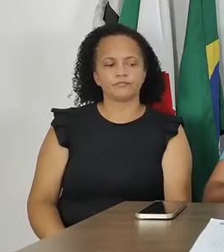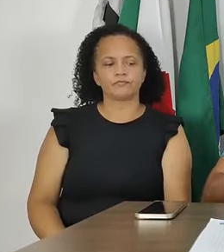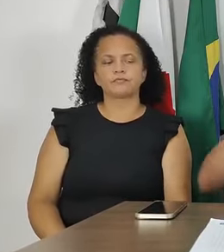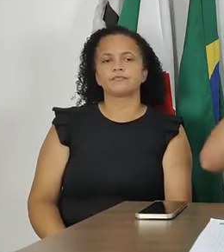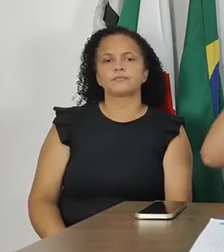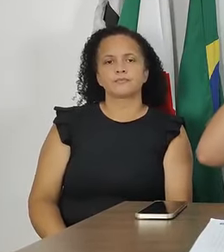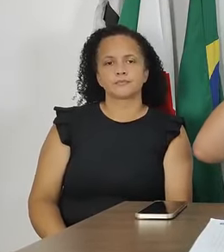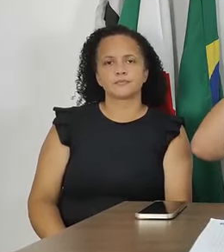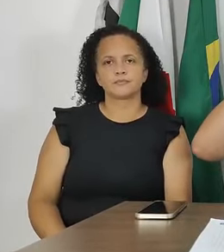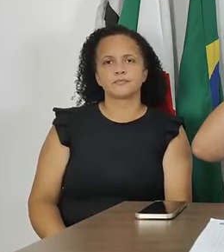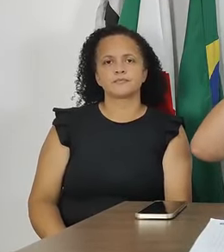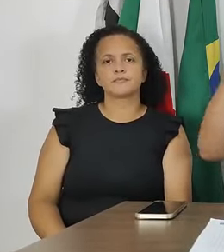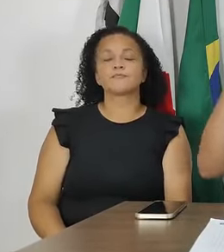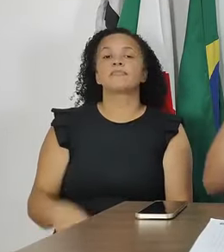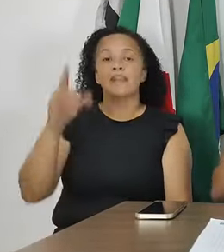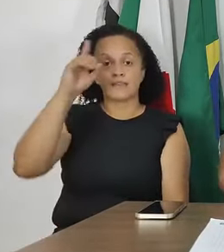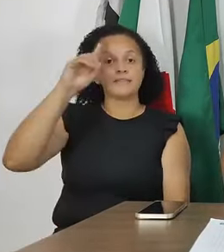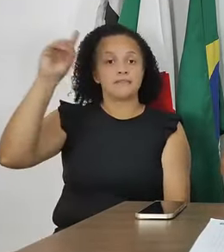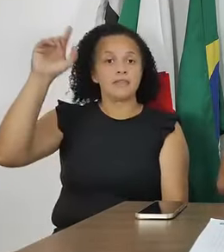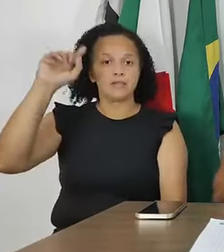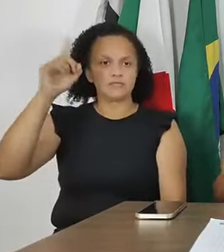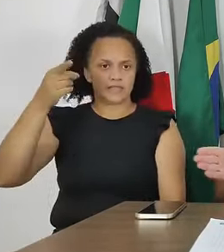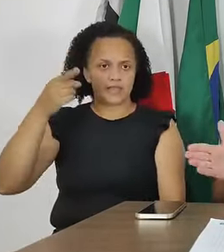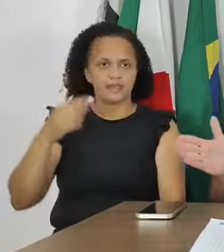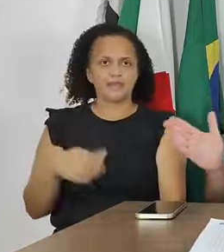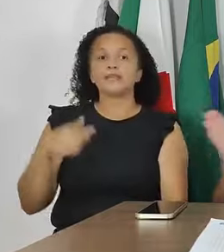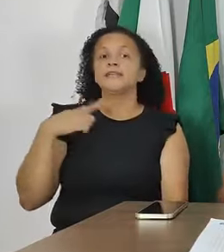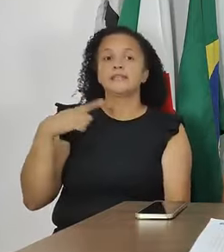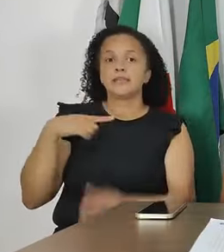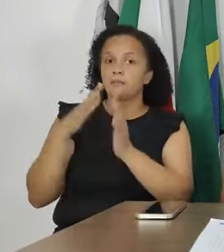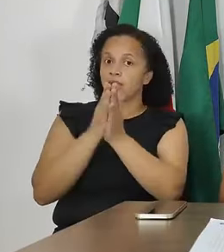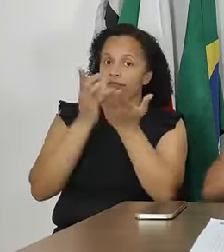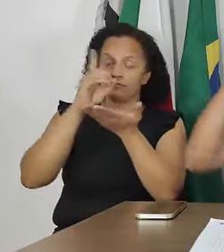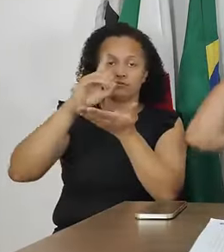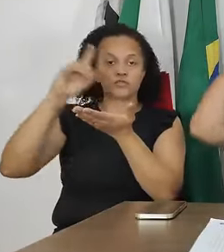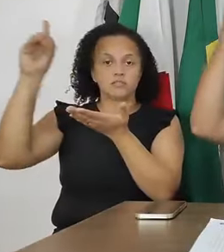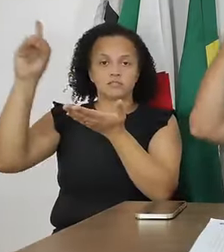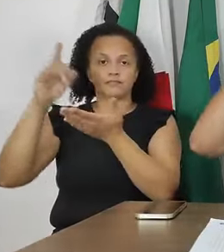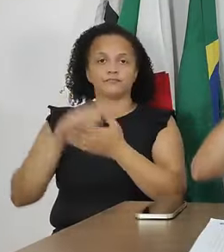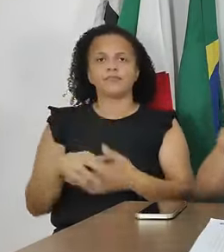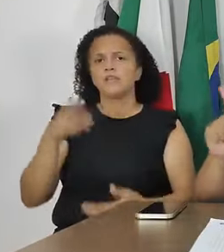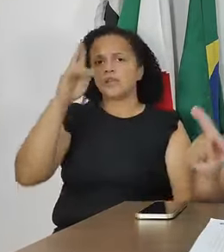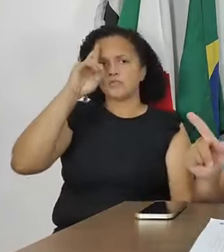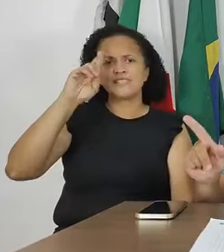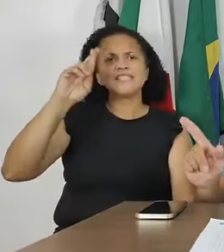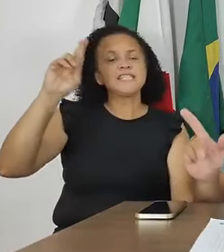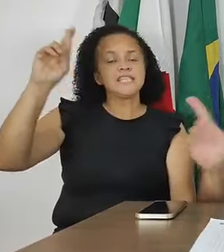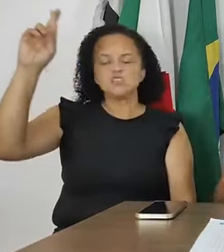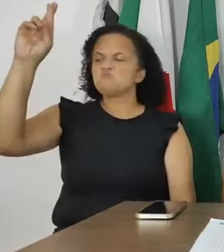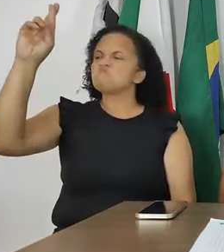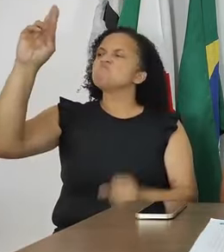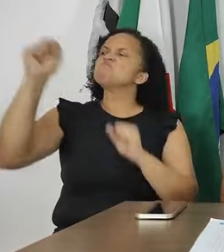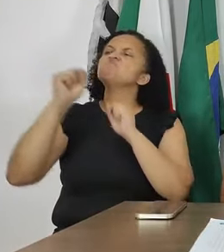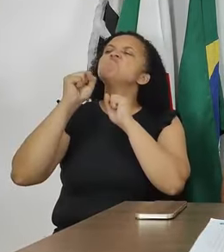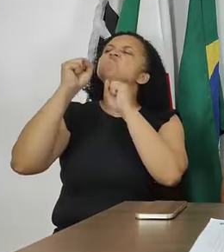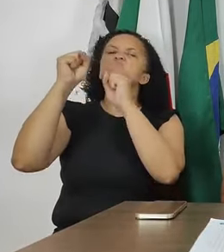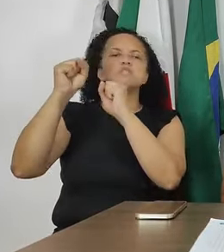algumas coisas que Deus é e que está escrito na palavra dele. Diz assim, ó, o Senhor é o Deus